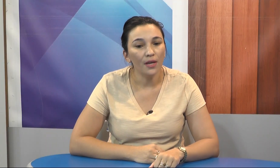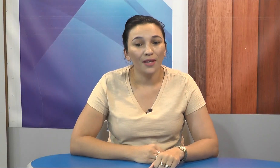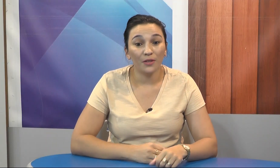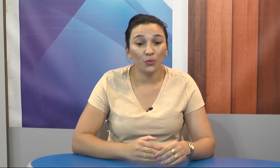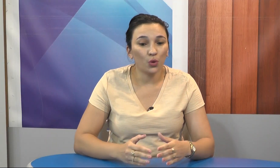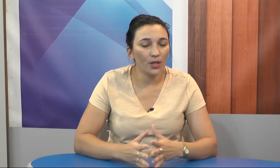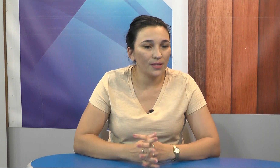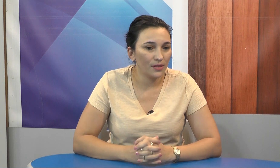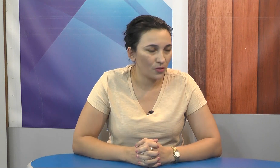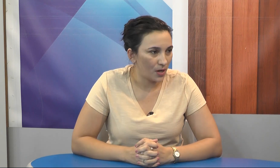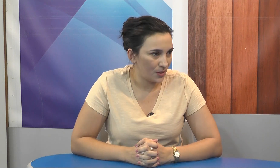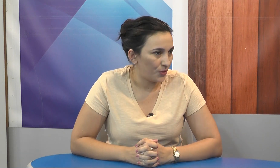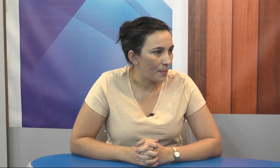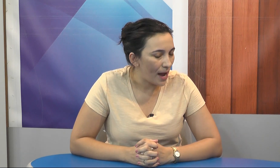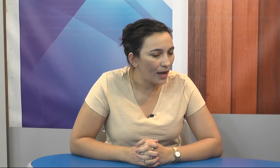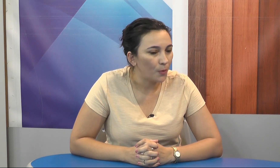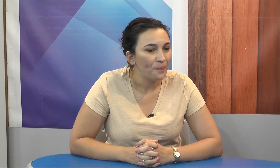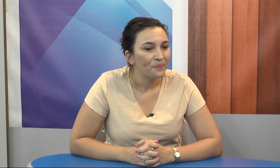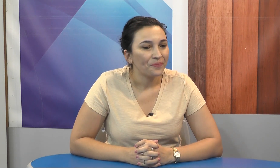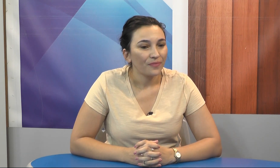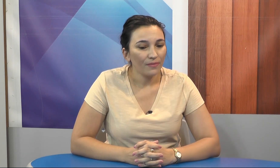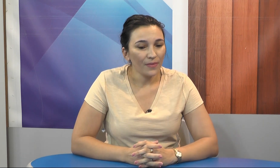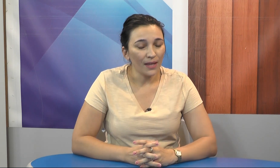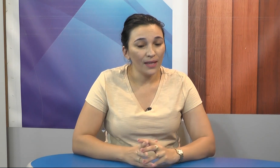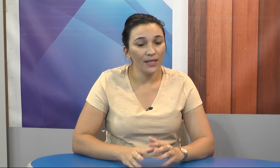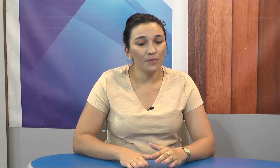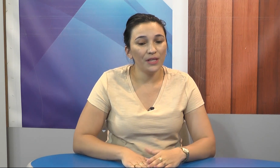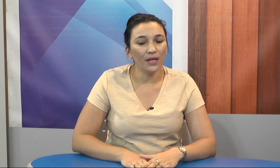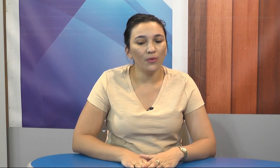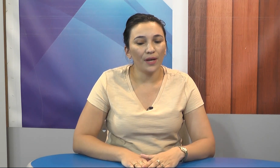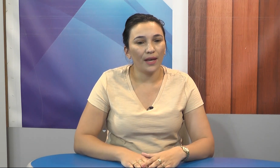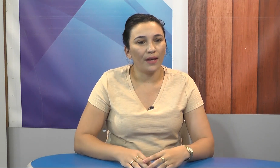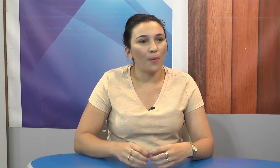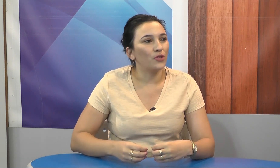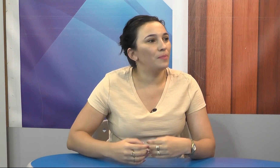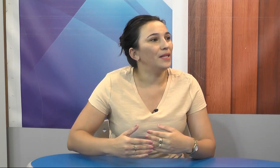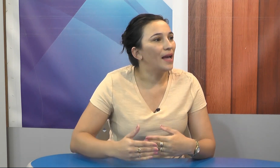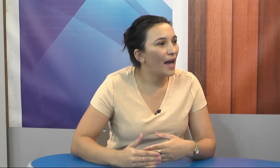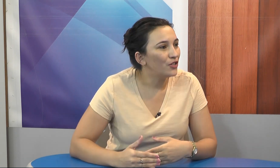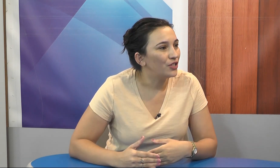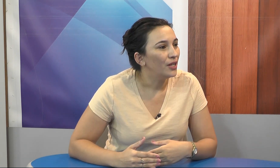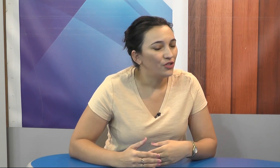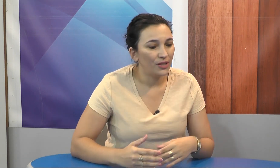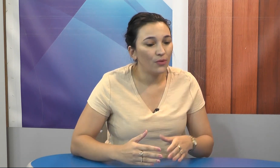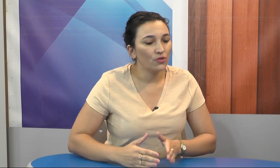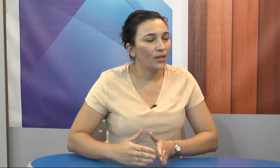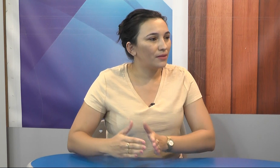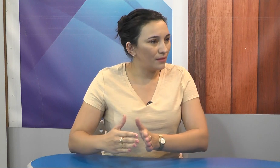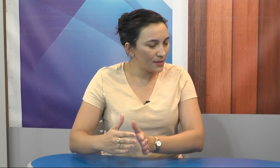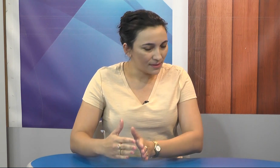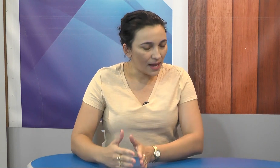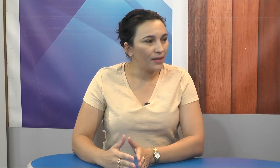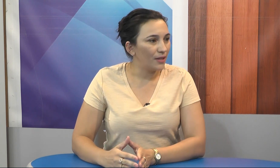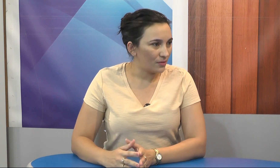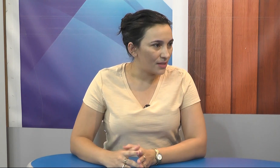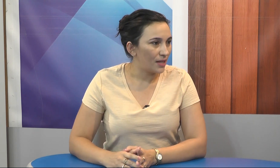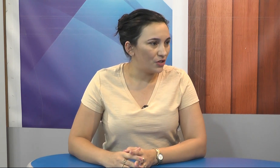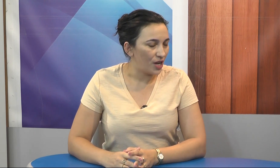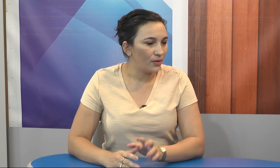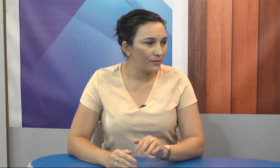Então todas as escolas que eu trabalho, eles me dão a possibilidade de não só estar dentro da sala de aula